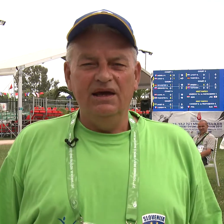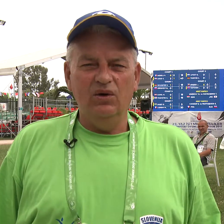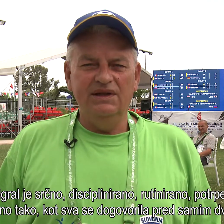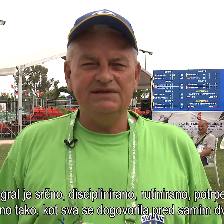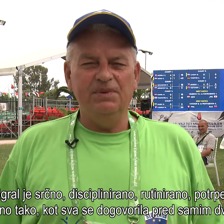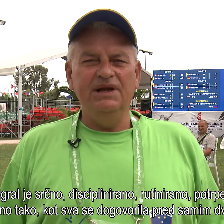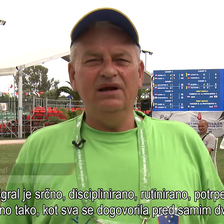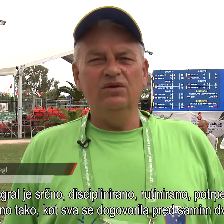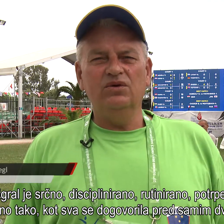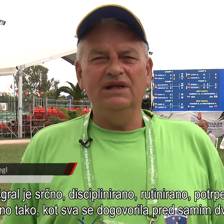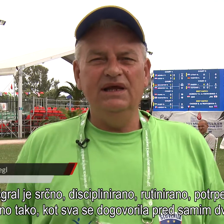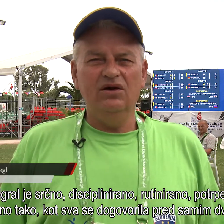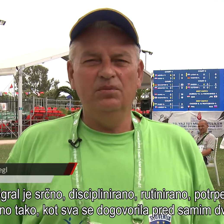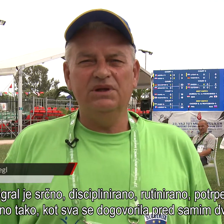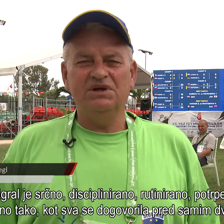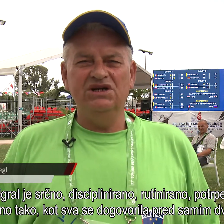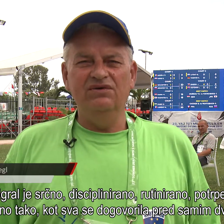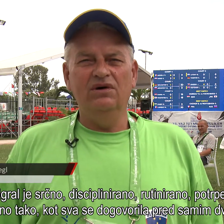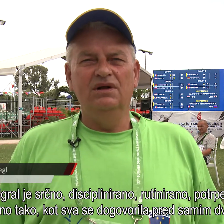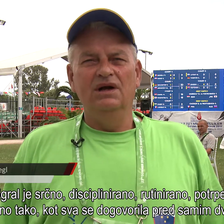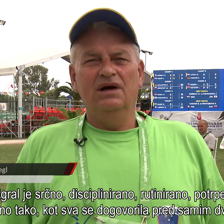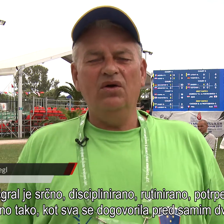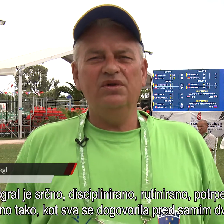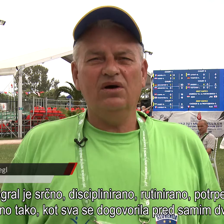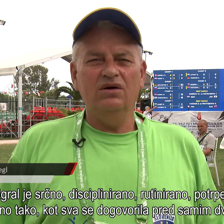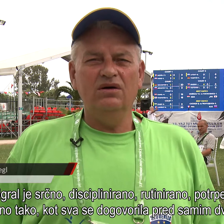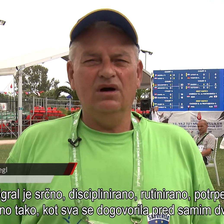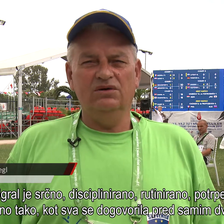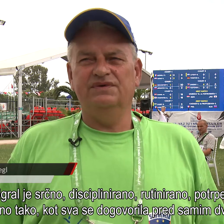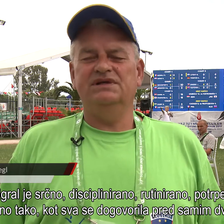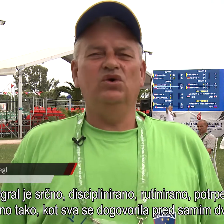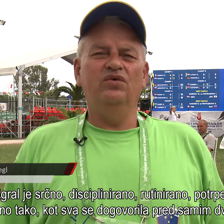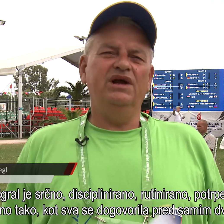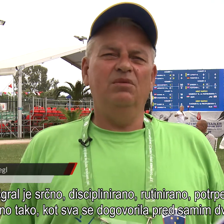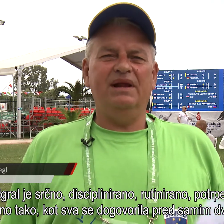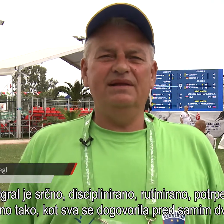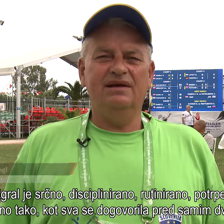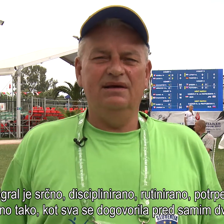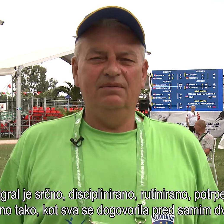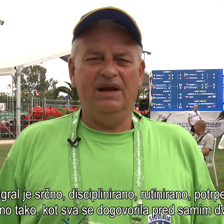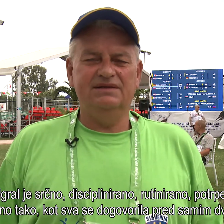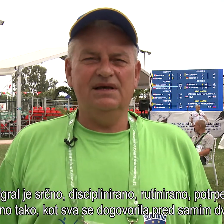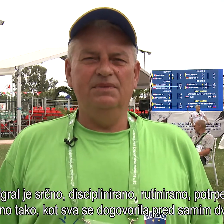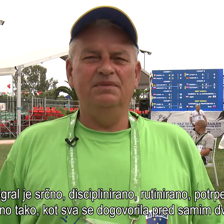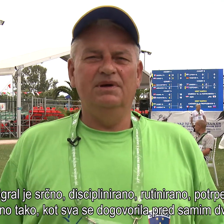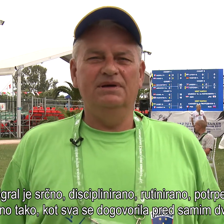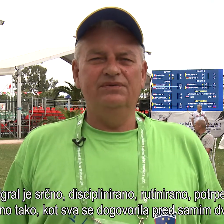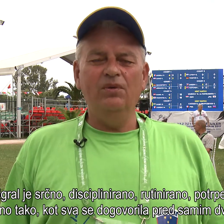Igral je disciplinirano, rutinirano, potrpežljivo, ravno tako, kakor so se dogovorila pred samim